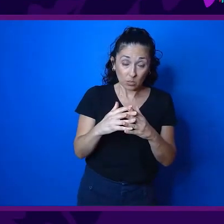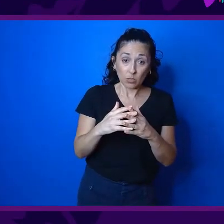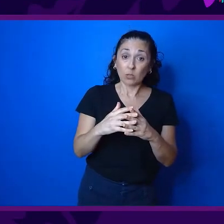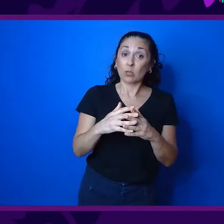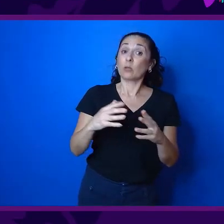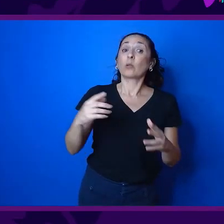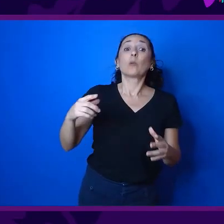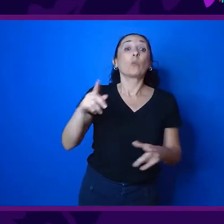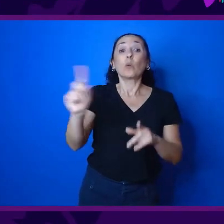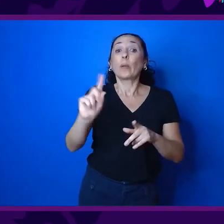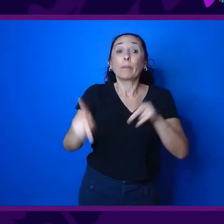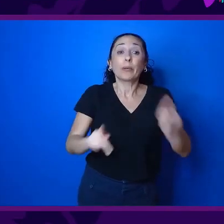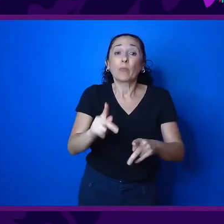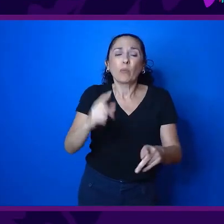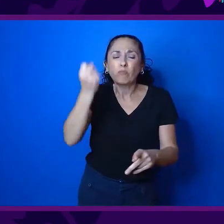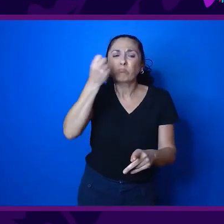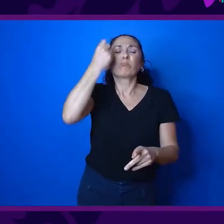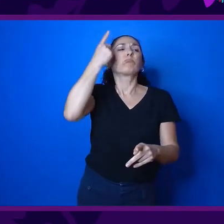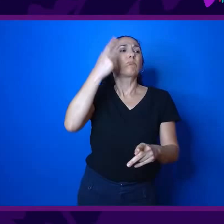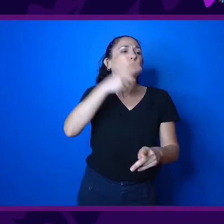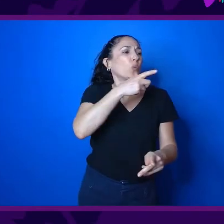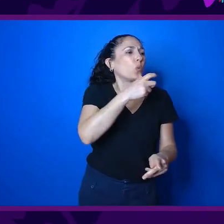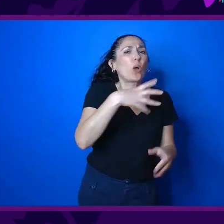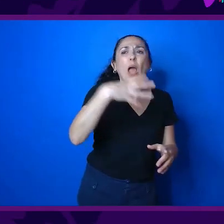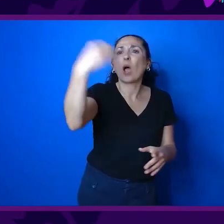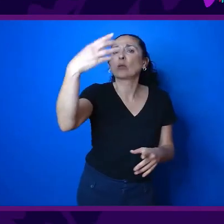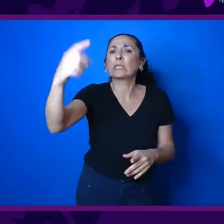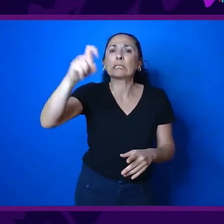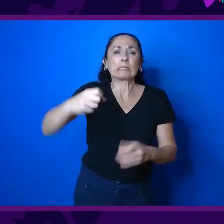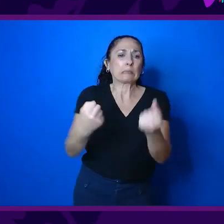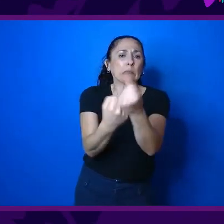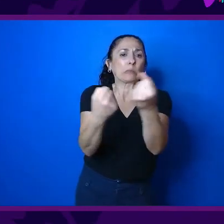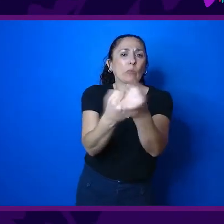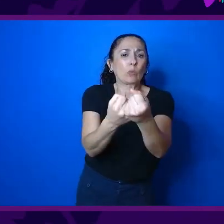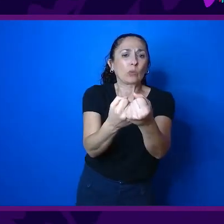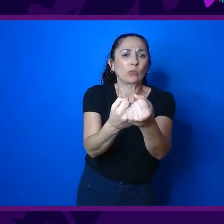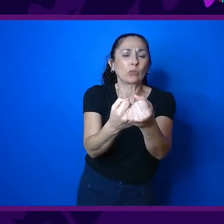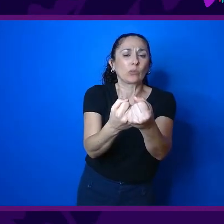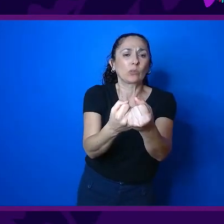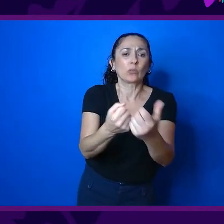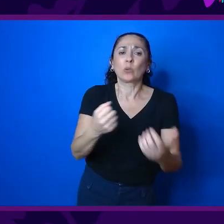se ayude y que entiende que los que están allá afuera necesitan apoyo. No ganamos esto